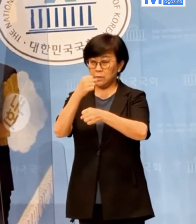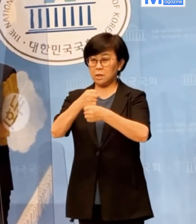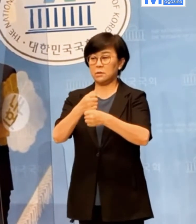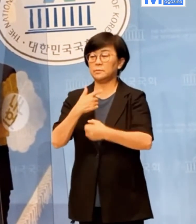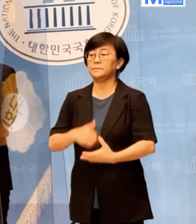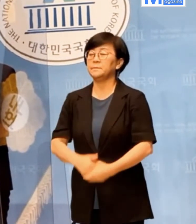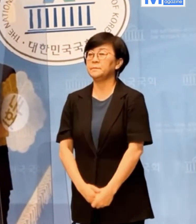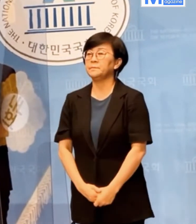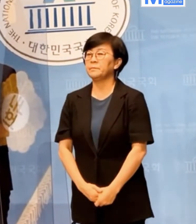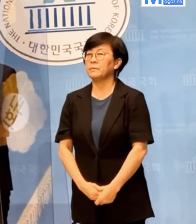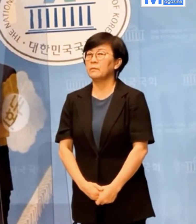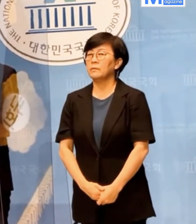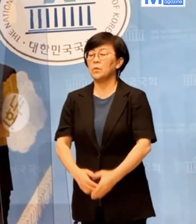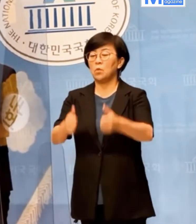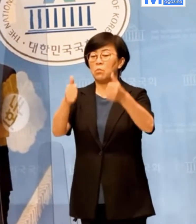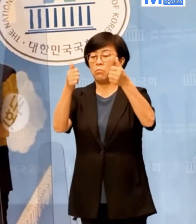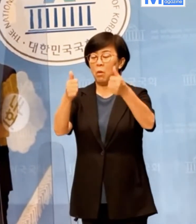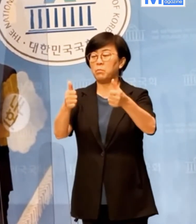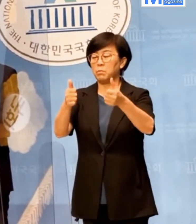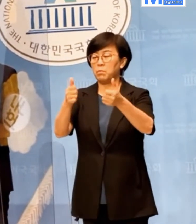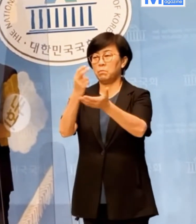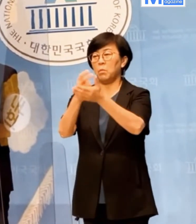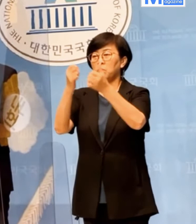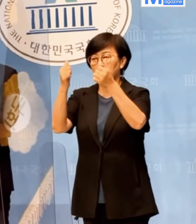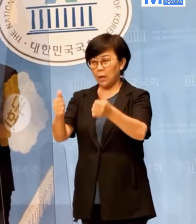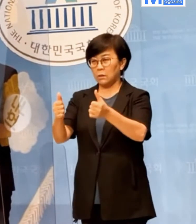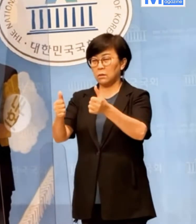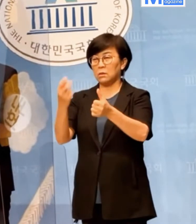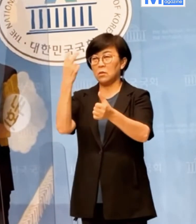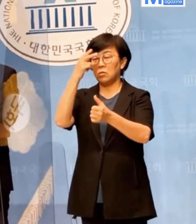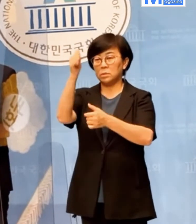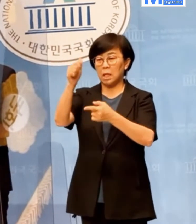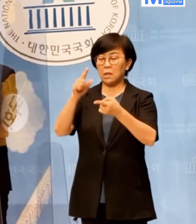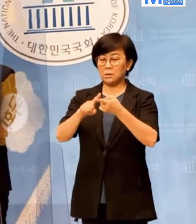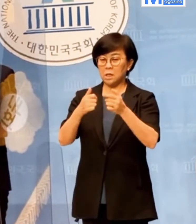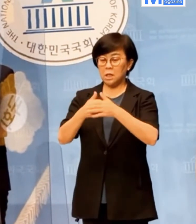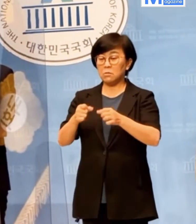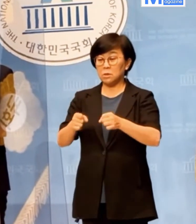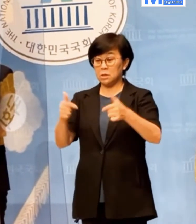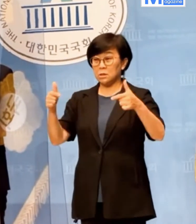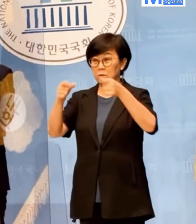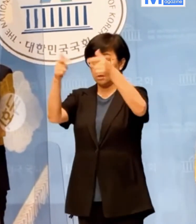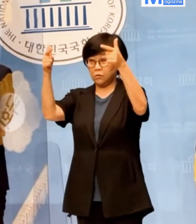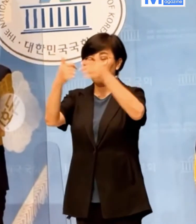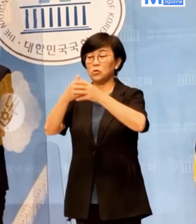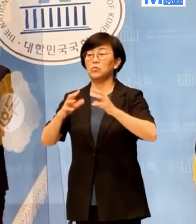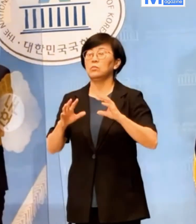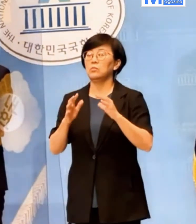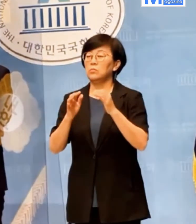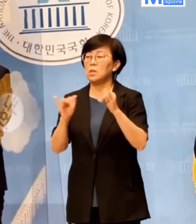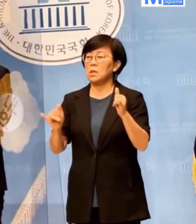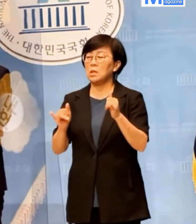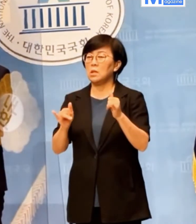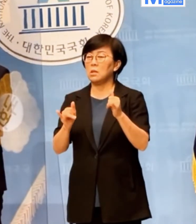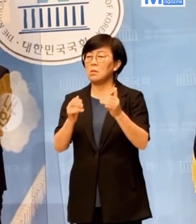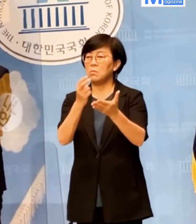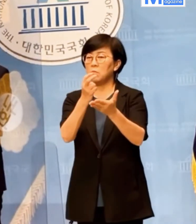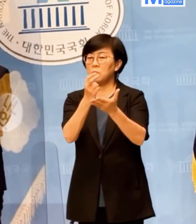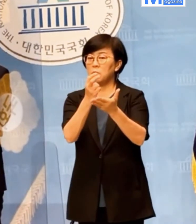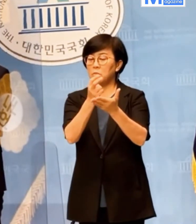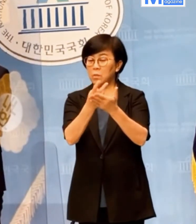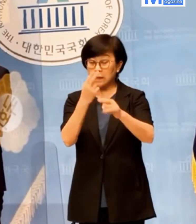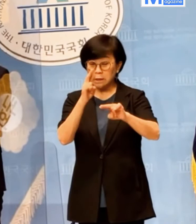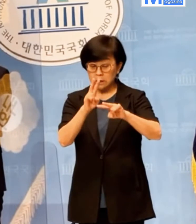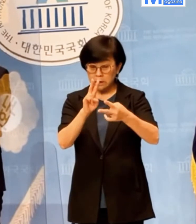아울러 법관과 대법관, 검사 정원을 대폭 증원하여 국민의 사법